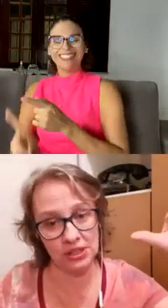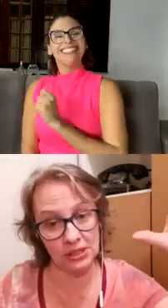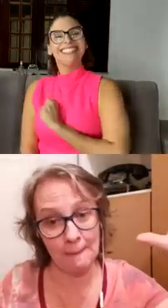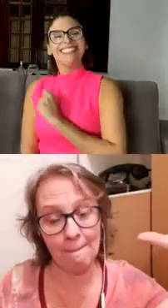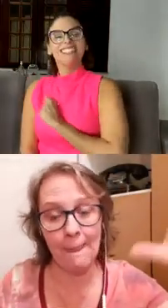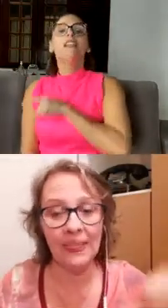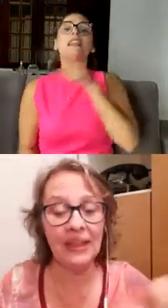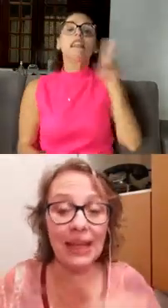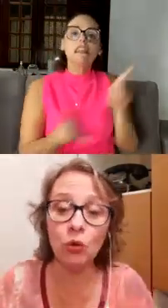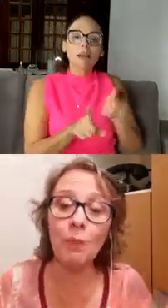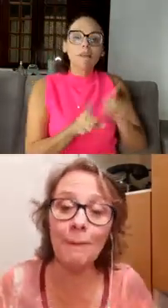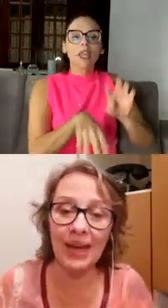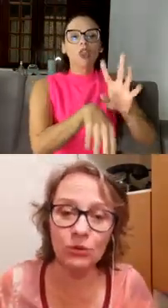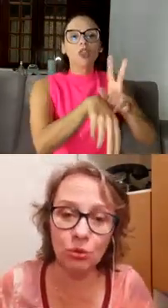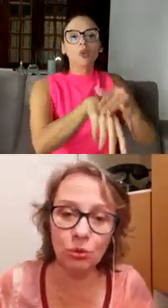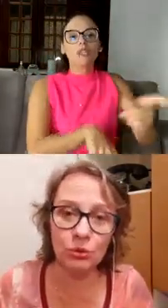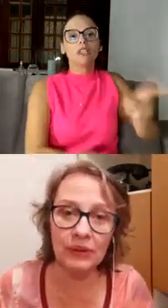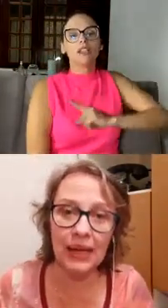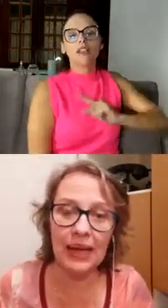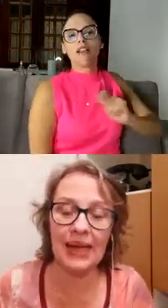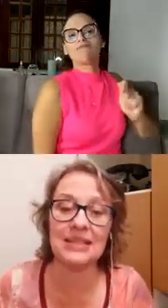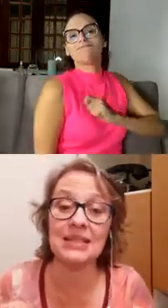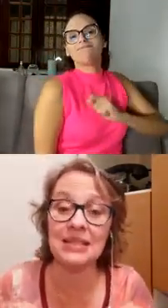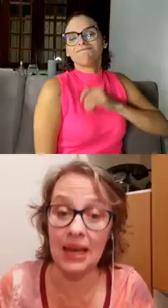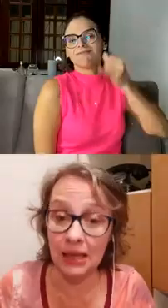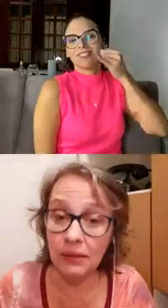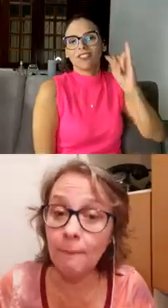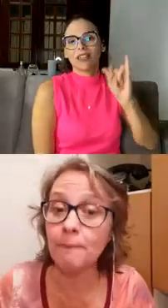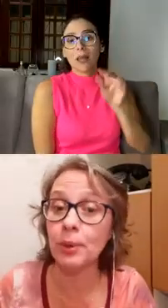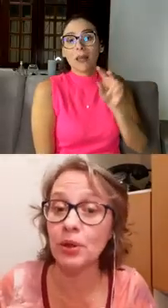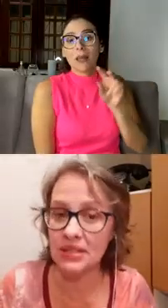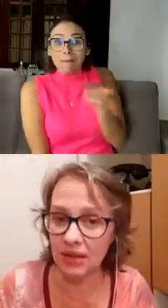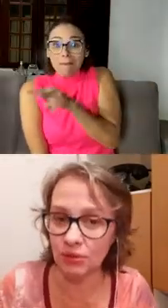infecções. Nenhum método é 100%